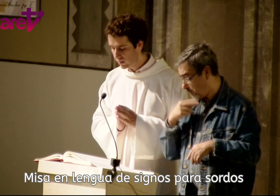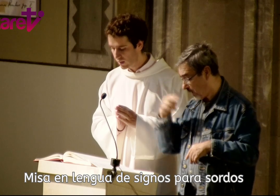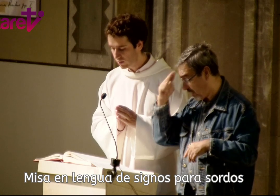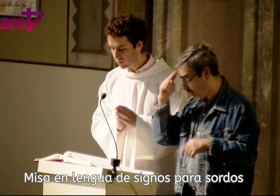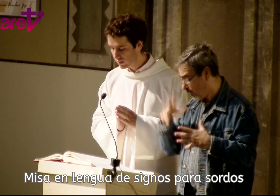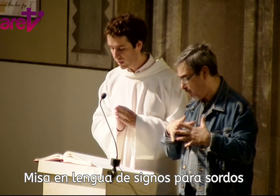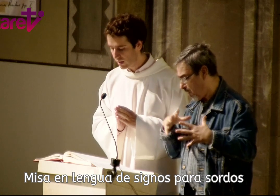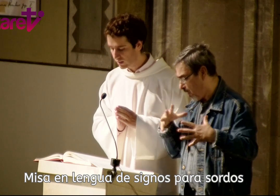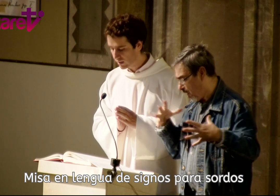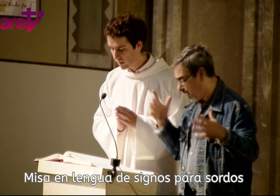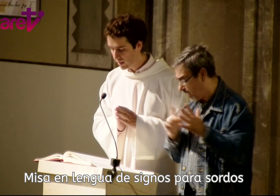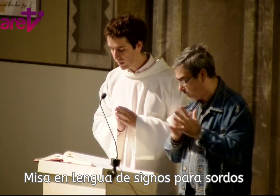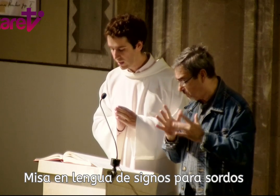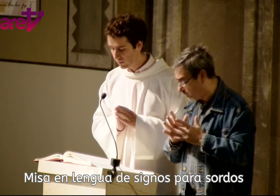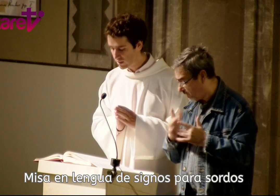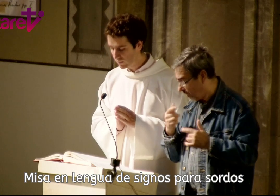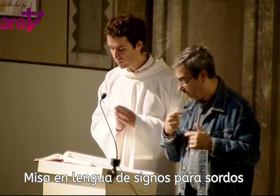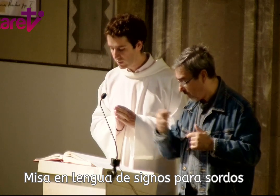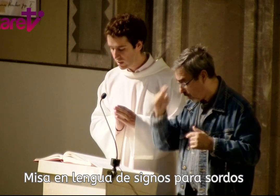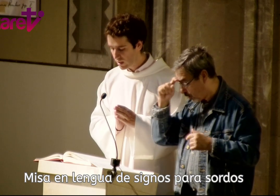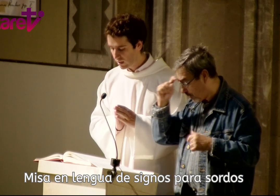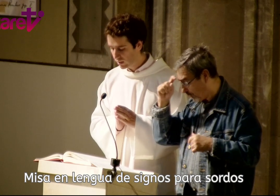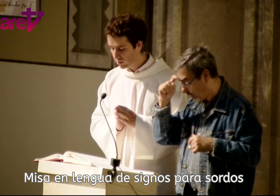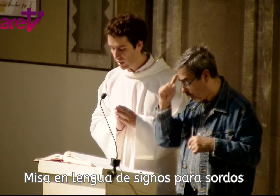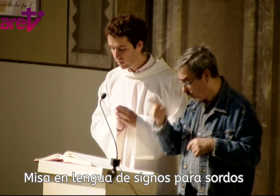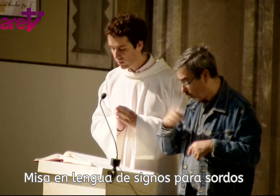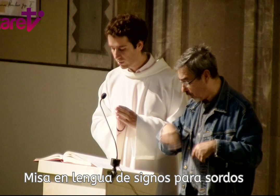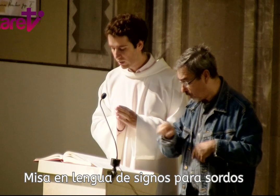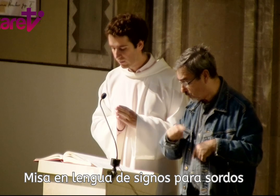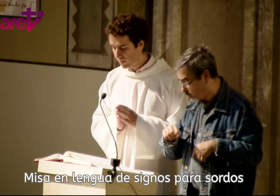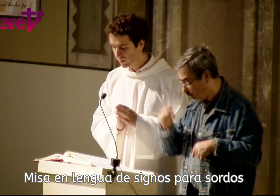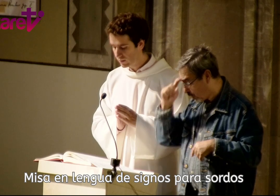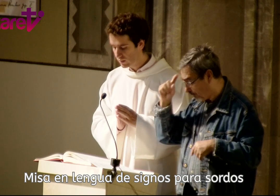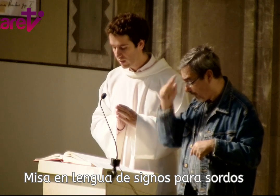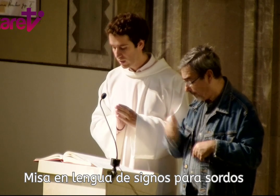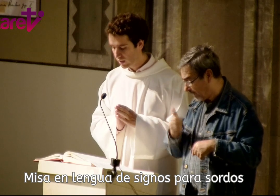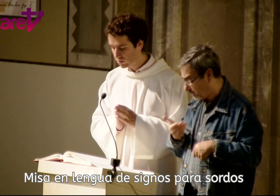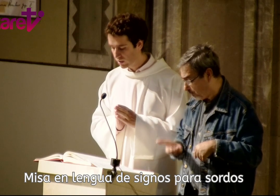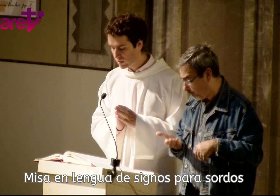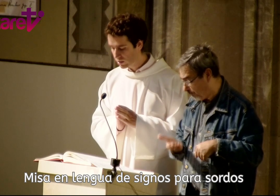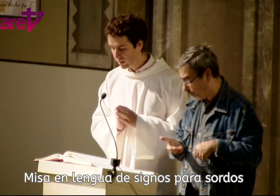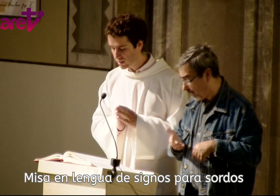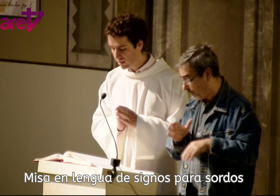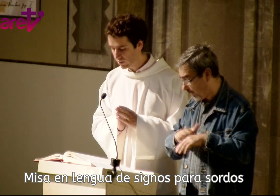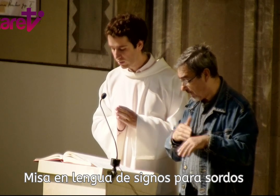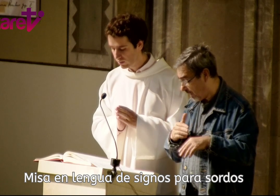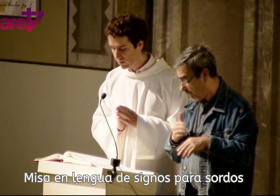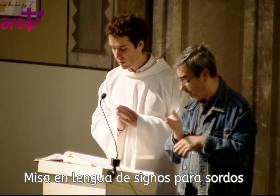cielo, en la tierra, en el abismo, y toda lengua proclame: Jesucristo es Señor,